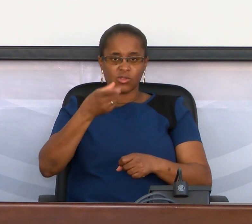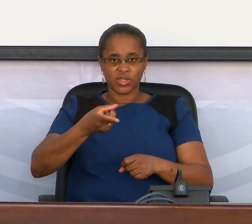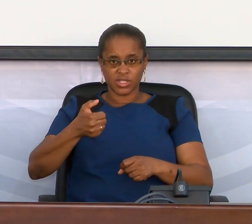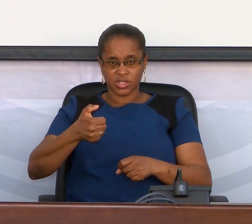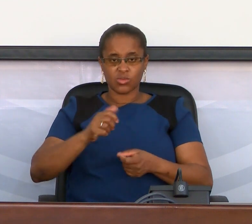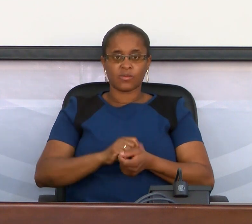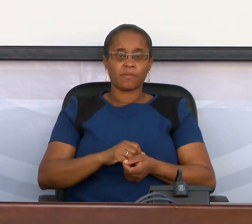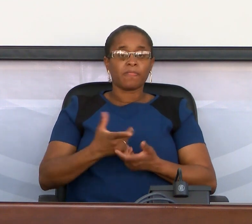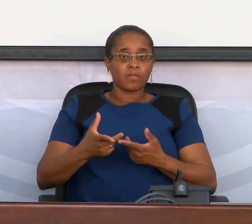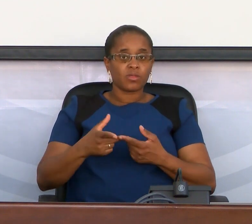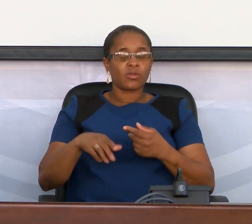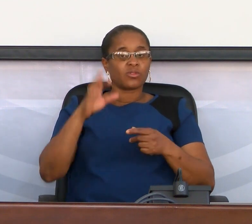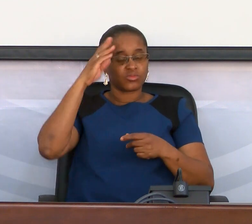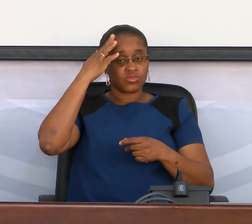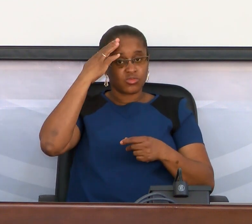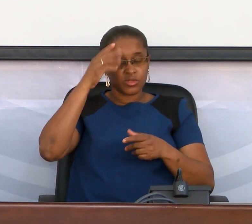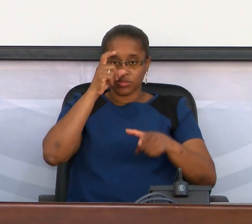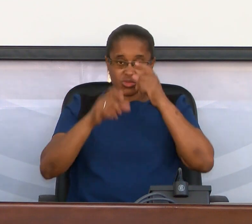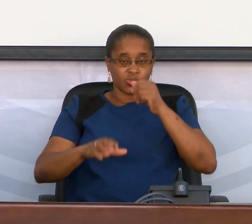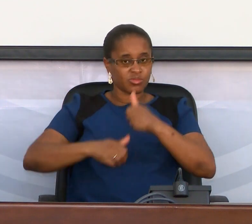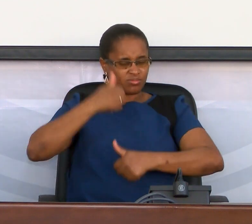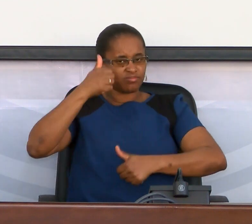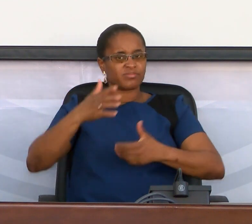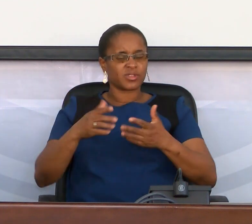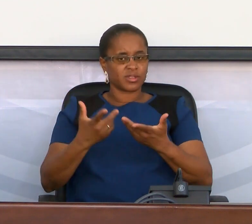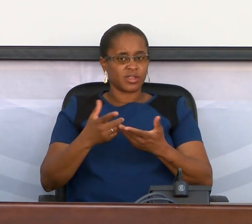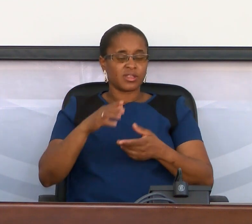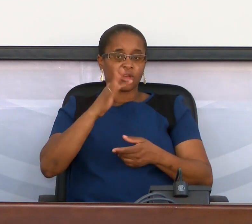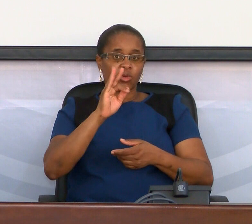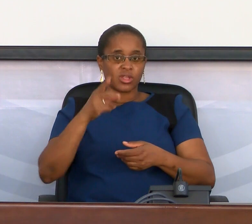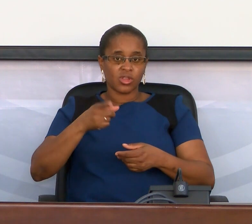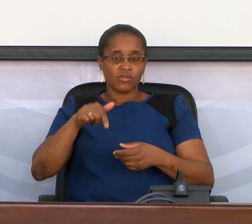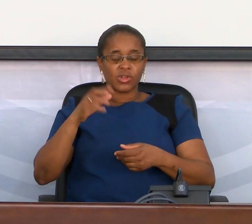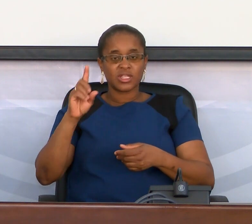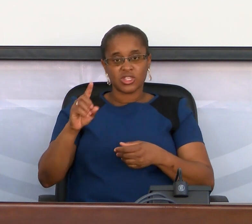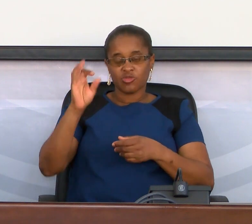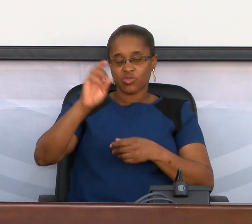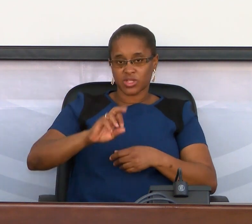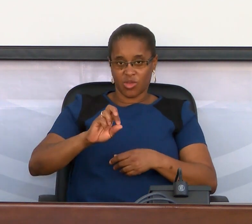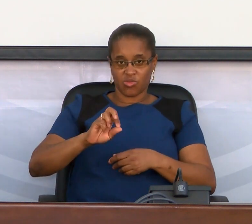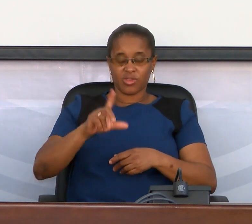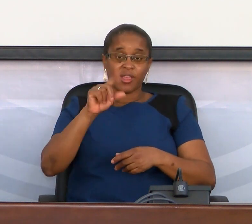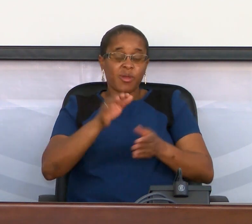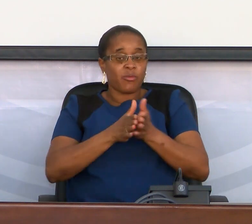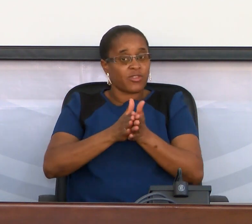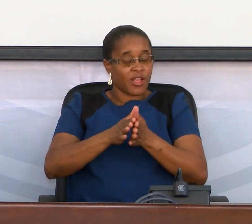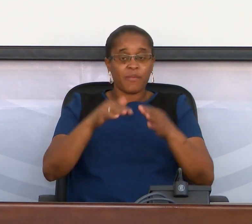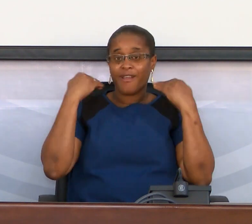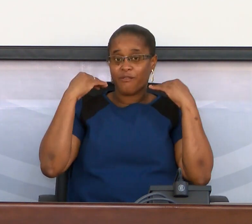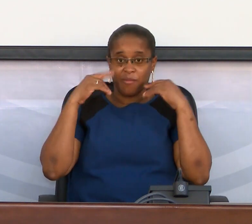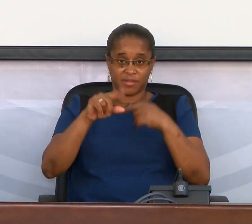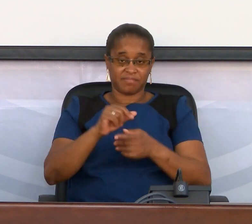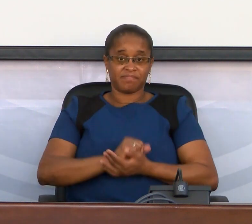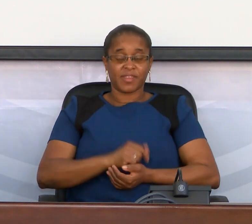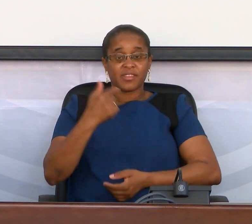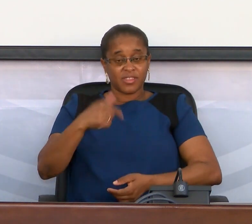0,95%, e a taxa de recuperados está em 49,6%. Nós aproveitamos também para informar que tivemos